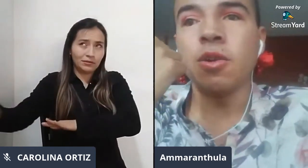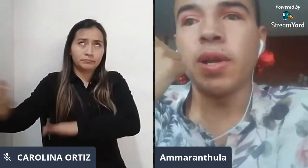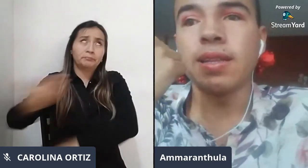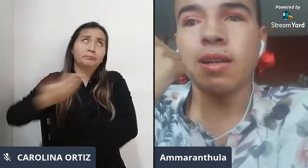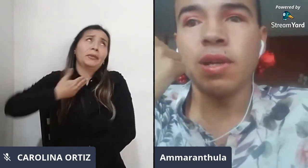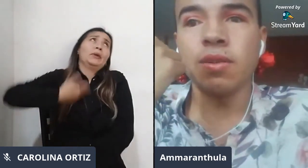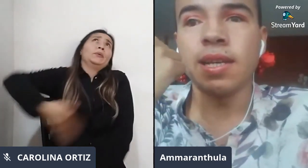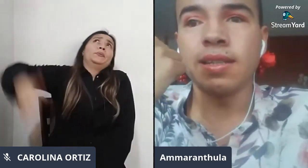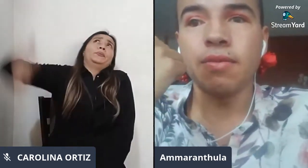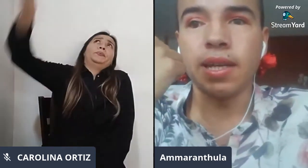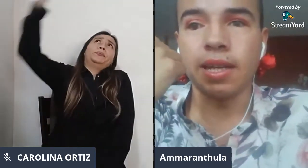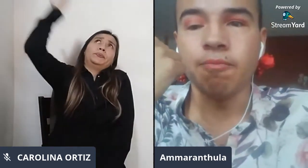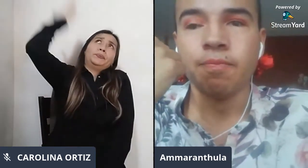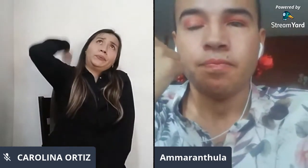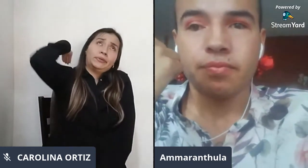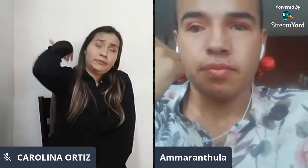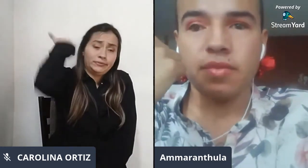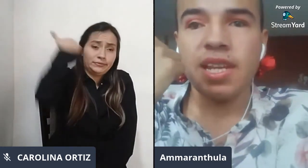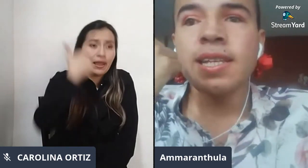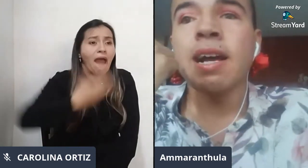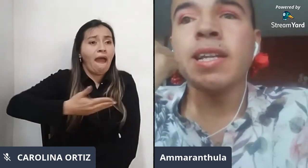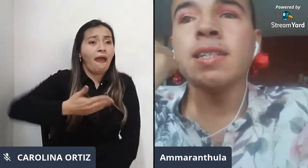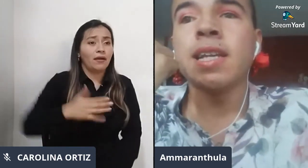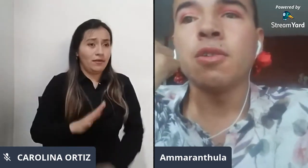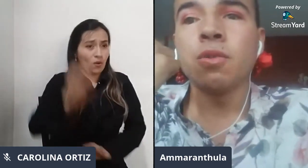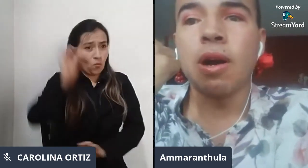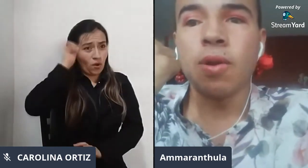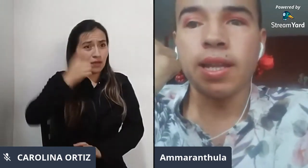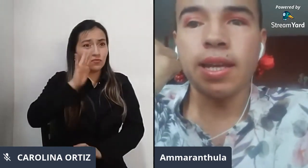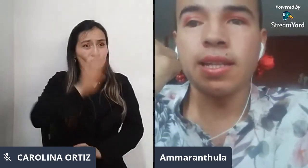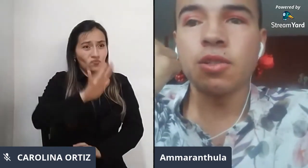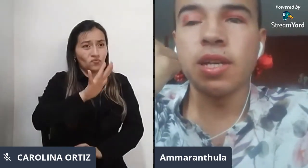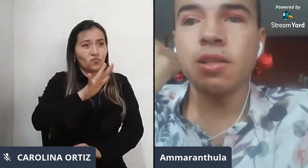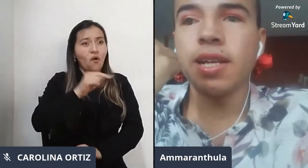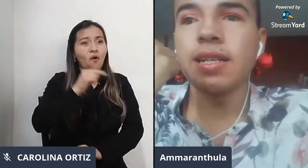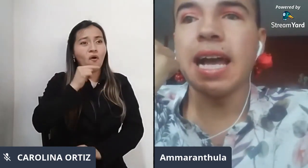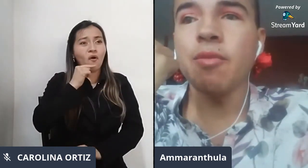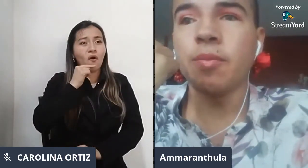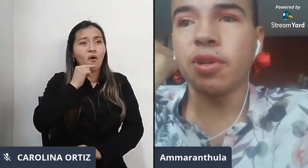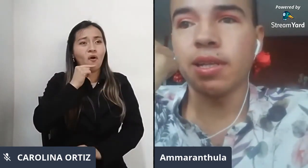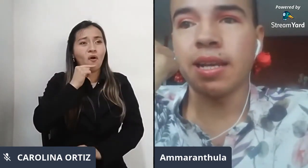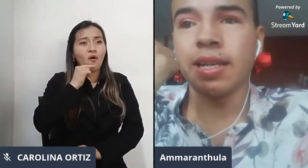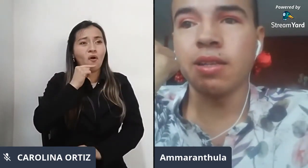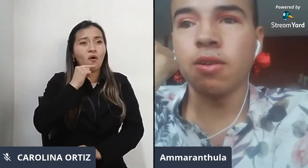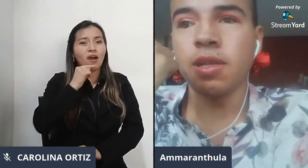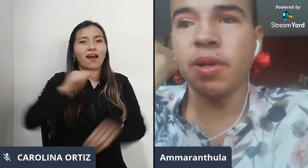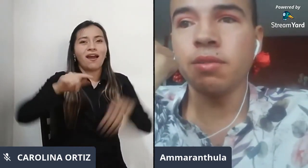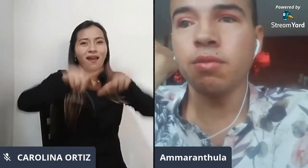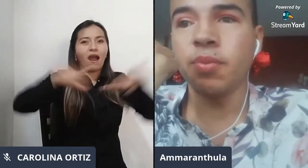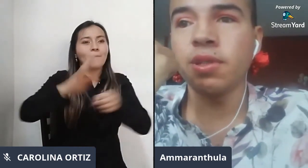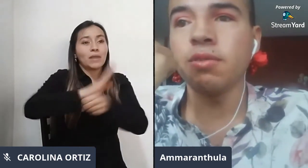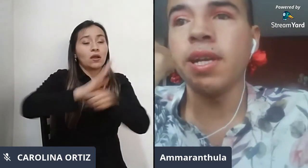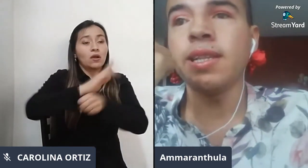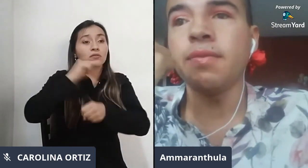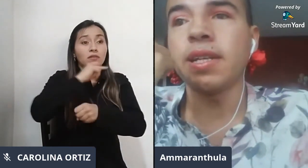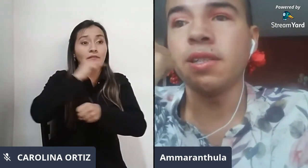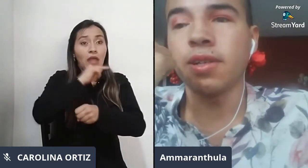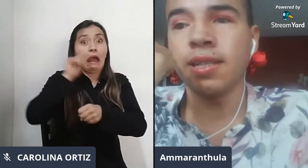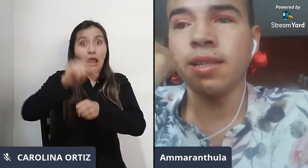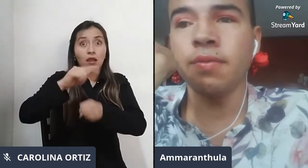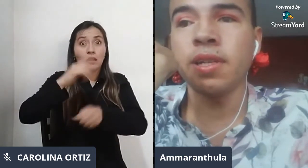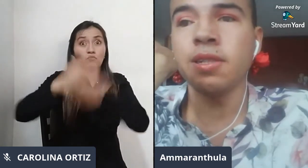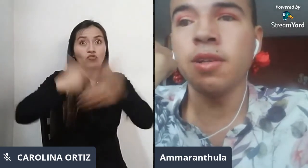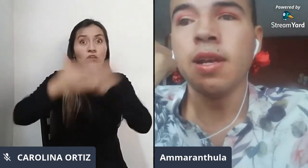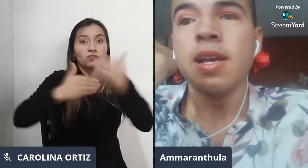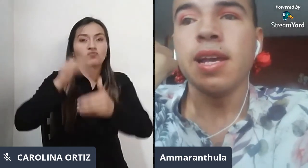y los 90, cuando en Santa Fe estaba iniciando su auge de zona de tolerancia. Ah, bueno, porque a quienes no lo sepan, eso es un proceso de gentrificación.